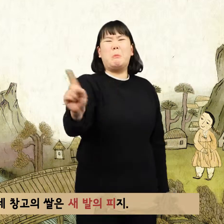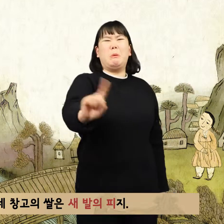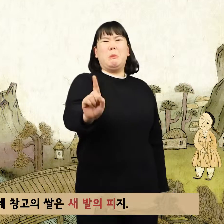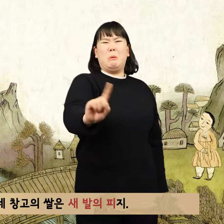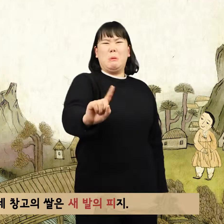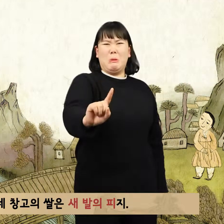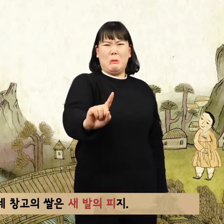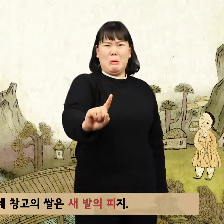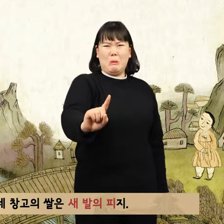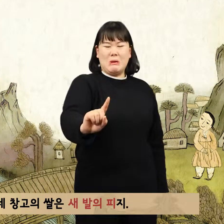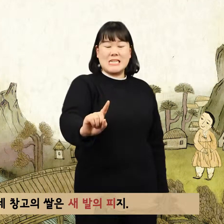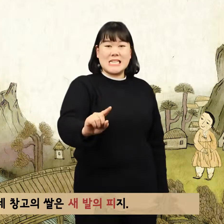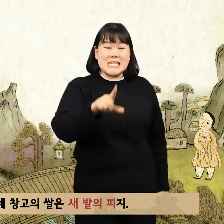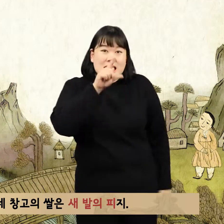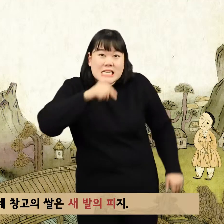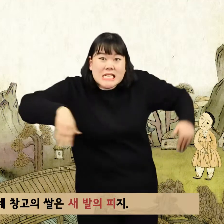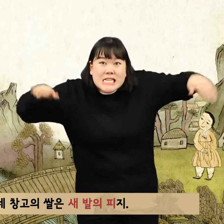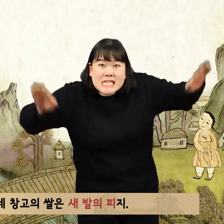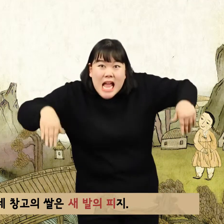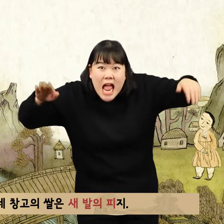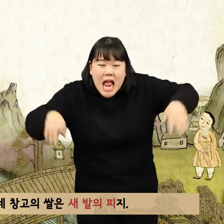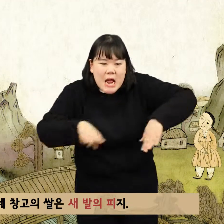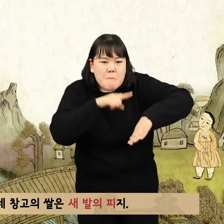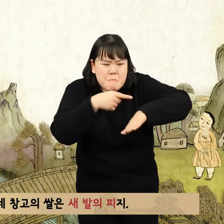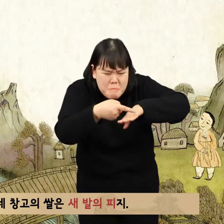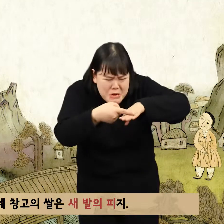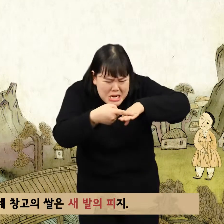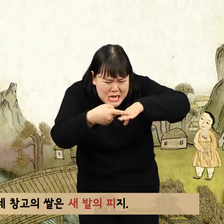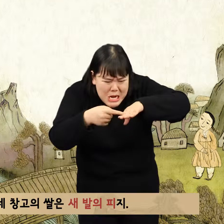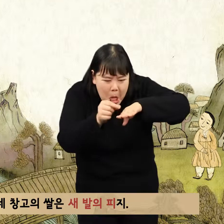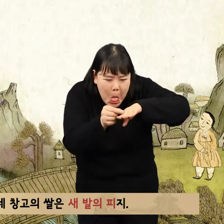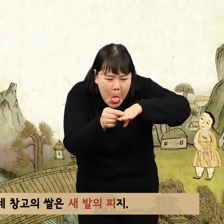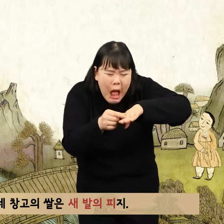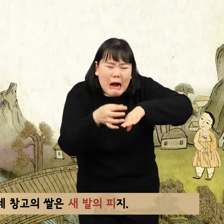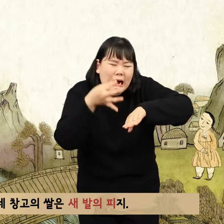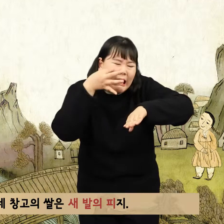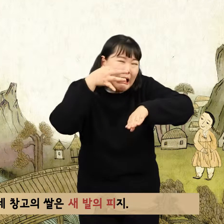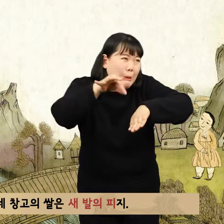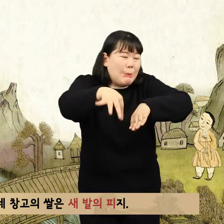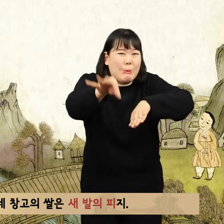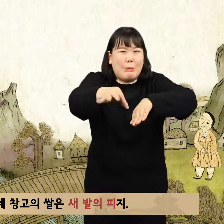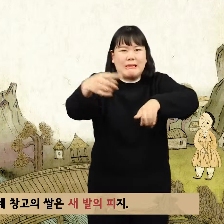덕진이에 비하면 자네 창고의 쌀은 세 발의 피지.